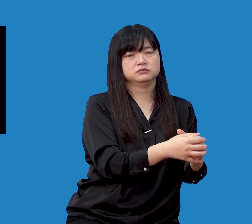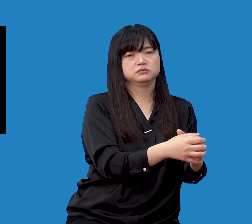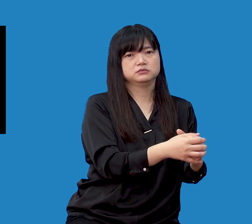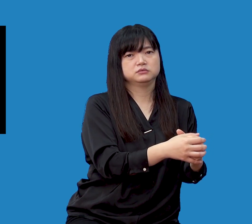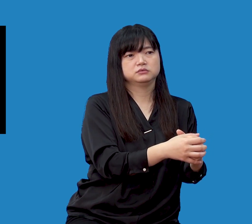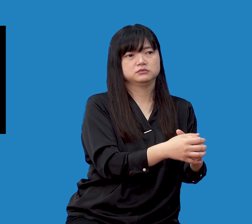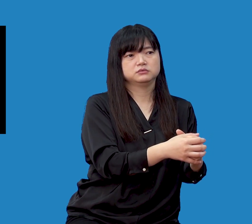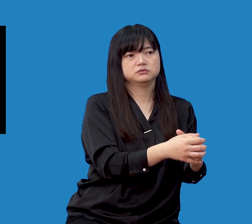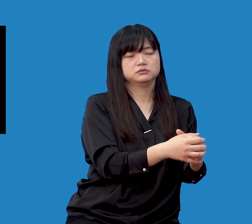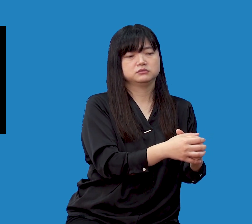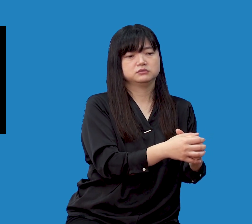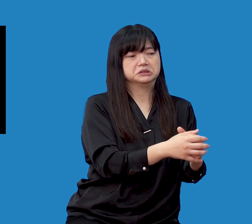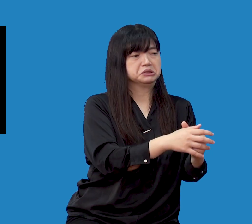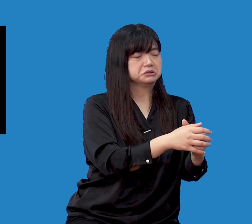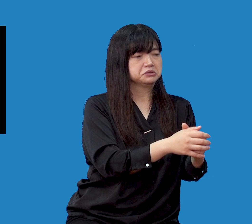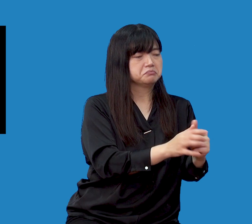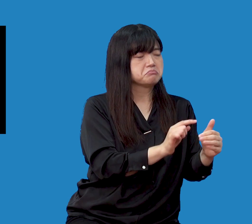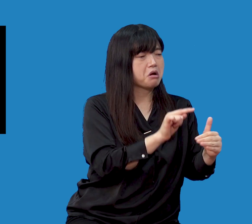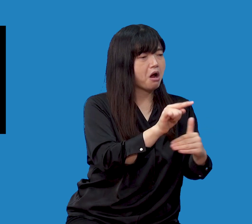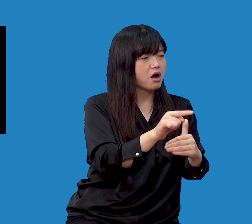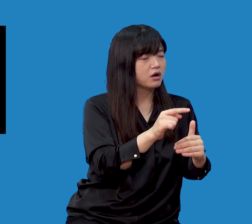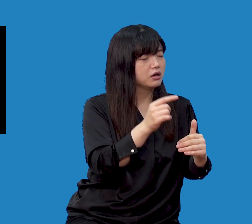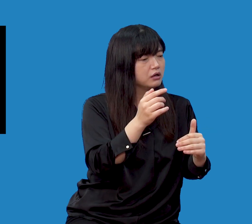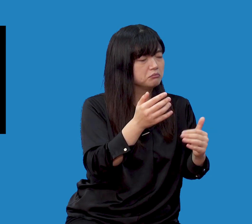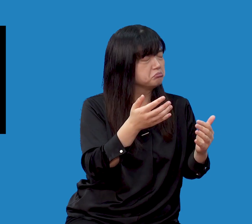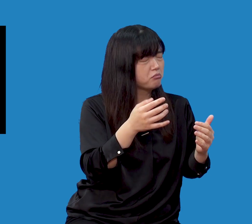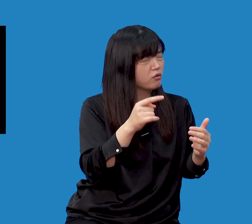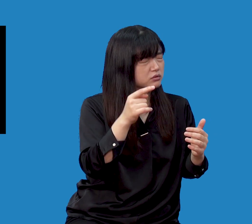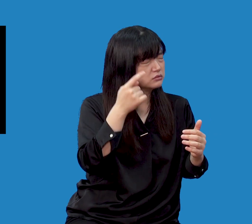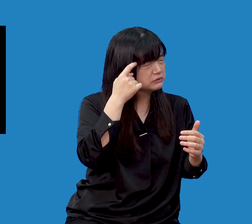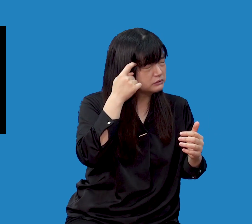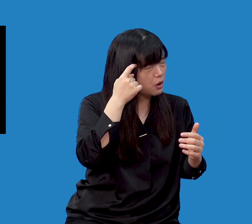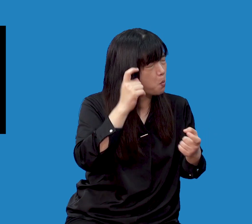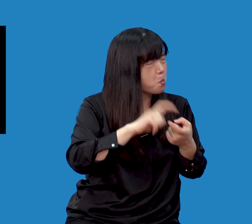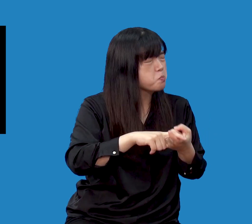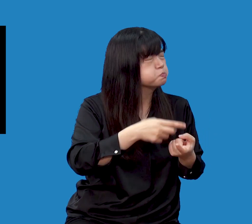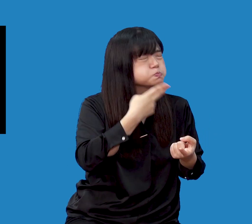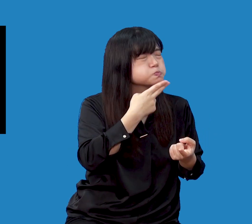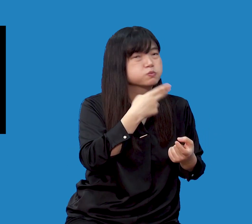그래서 역사 밖의 얘기를 몰라요. 역사 속에 있으면서